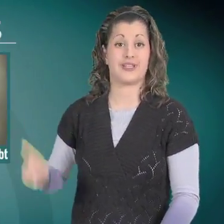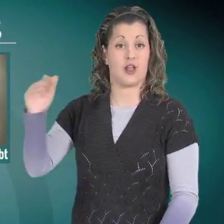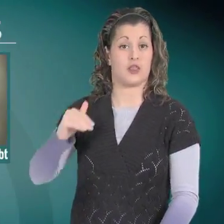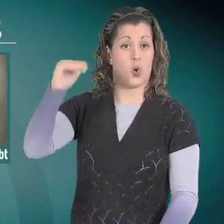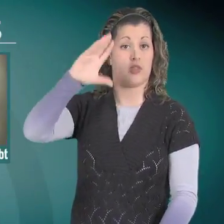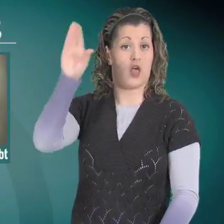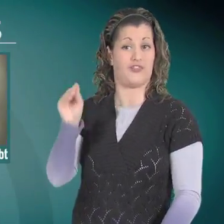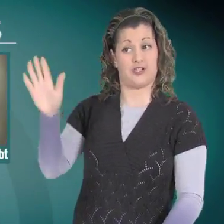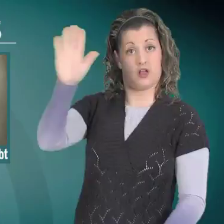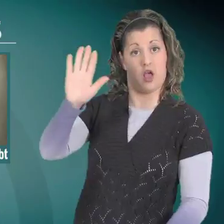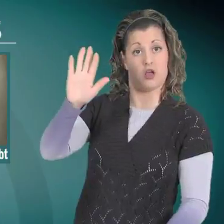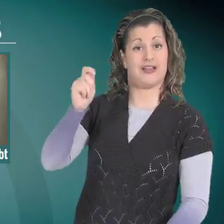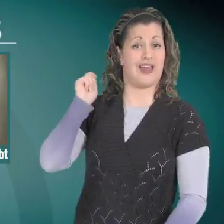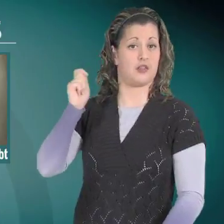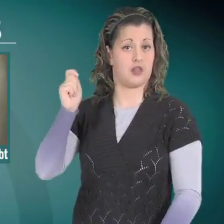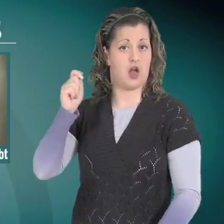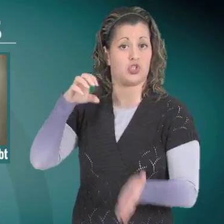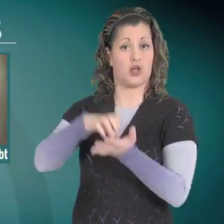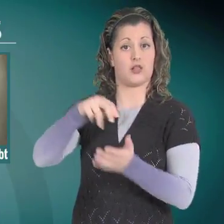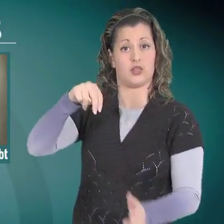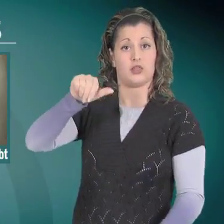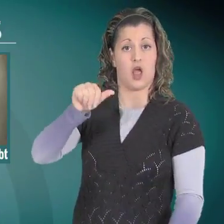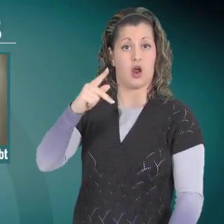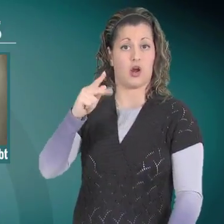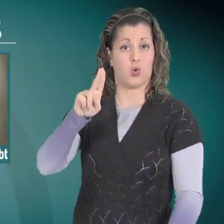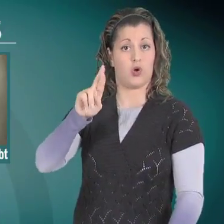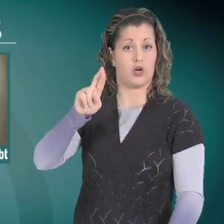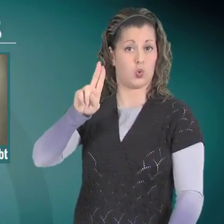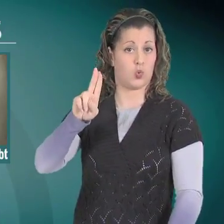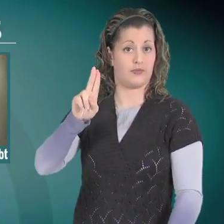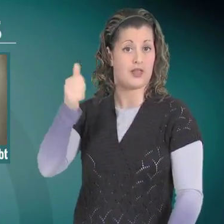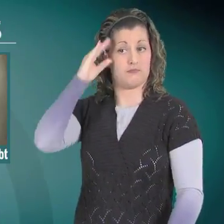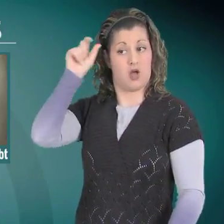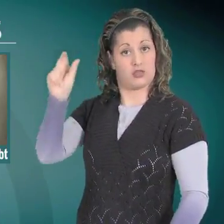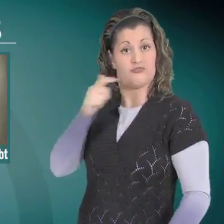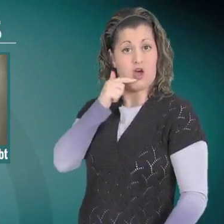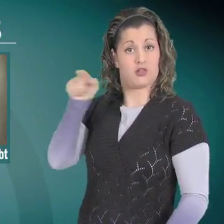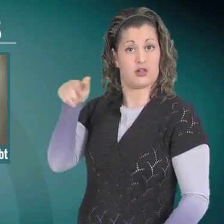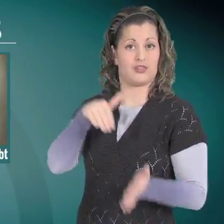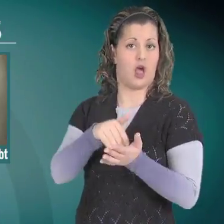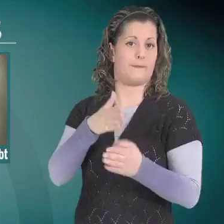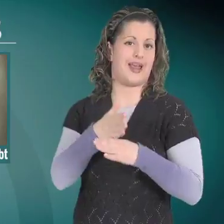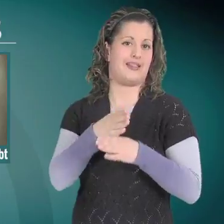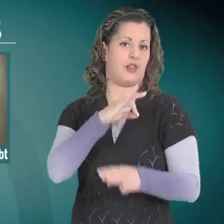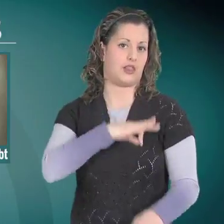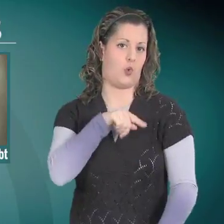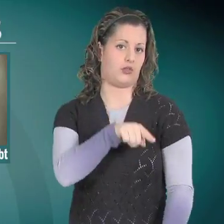in nordafrika in der kenianischen stadt nakuru hat ein vater seine behinderte tochter 16 jahre lang in einen